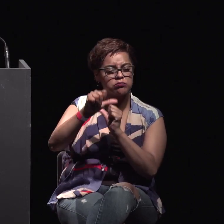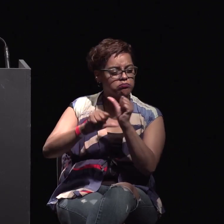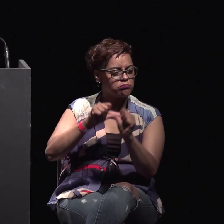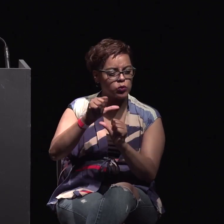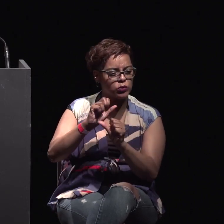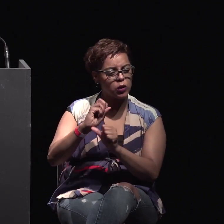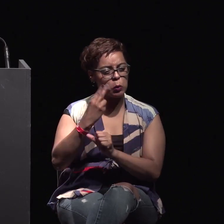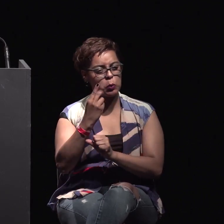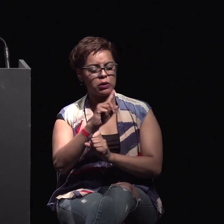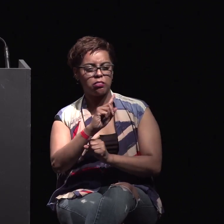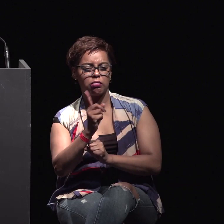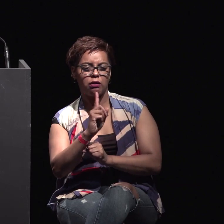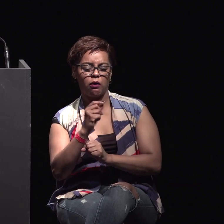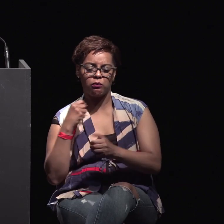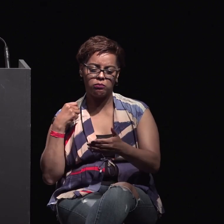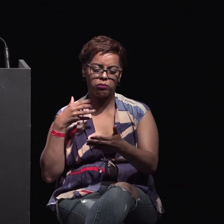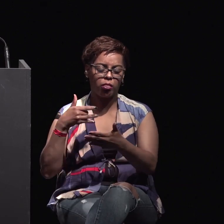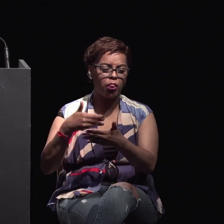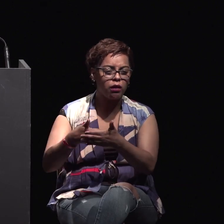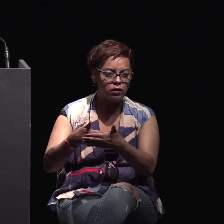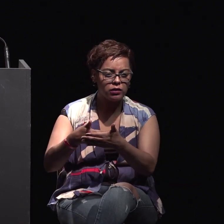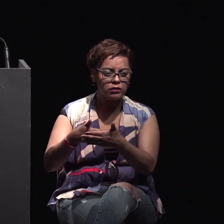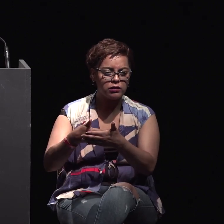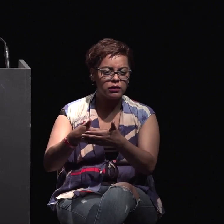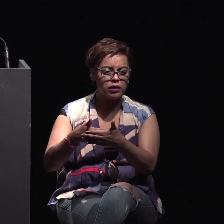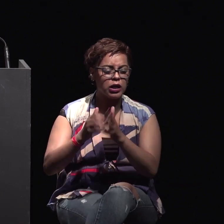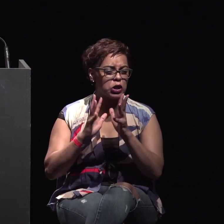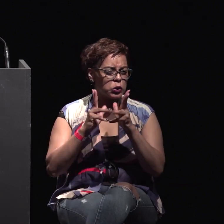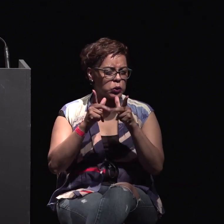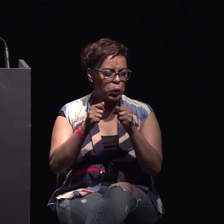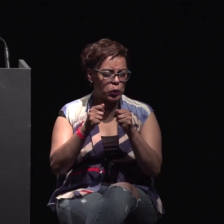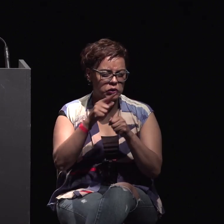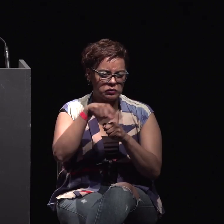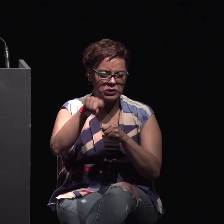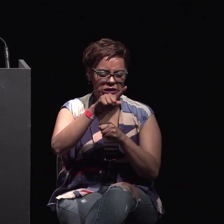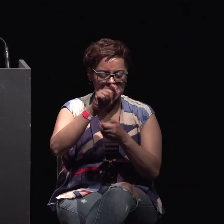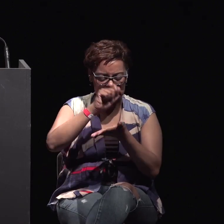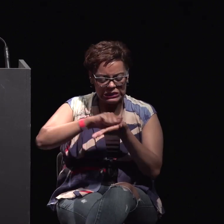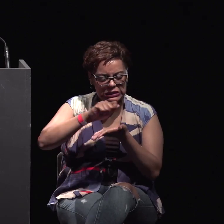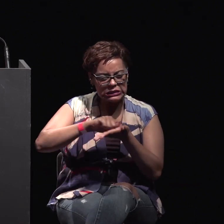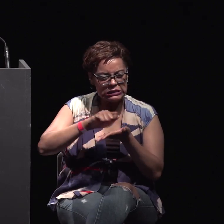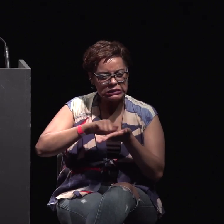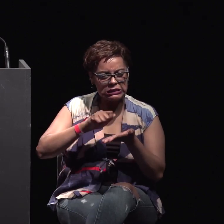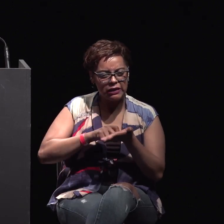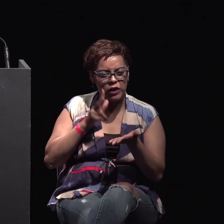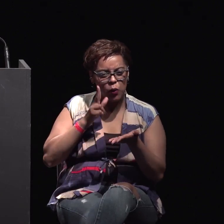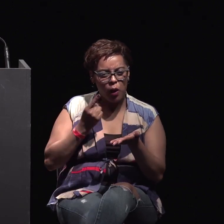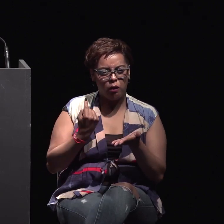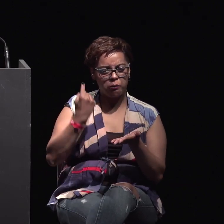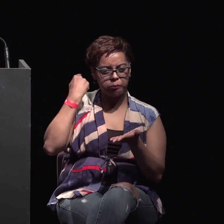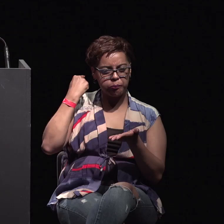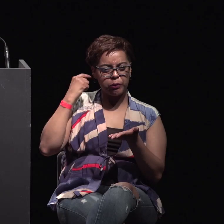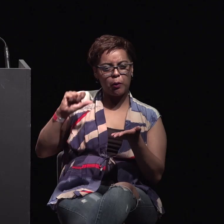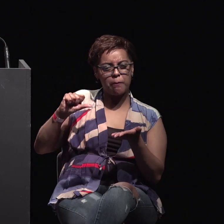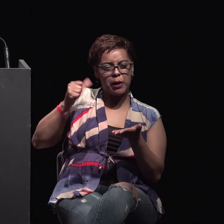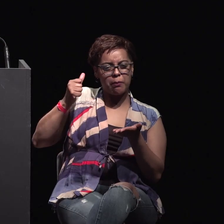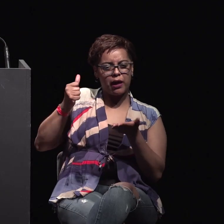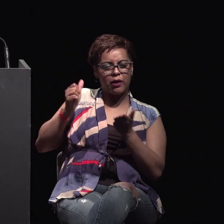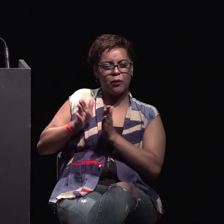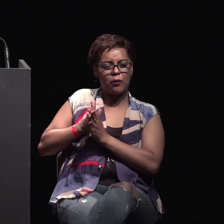ou não ao longo do tempo. Todo mundo escreve do mesmo jeito que que escrevia quando publicou o primeiro